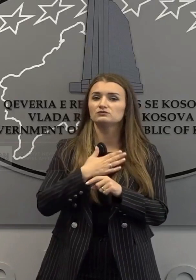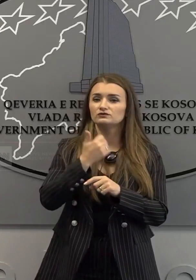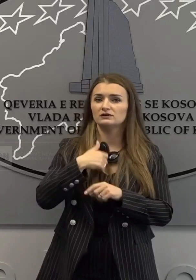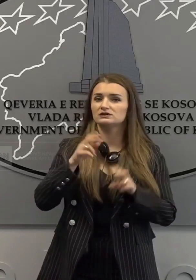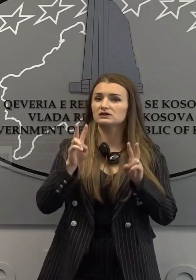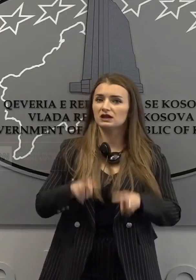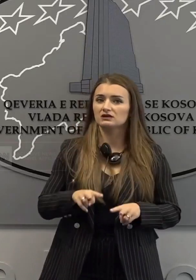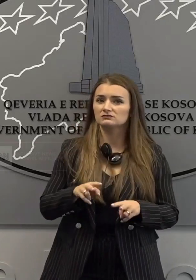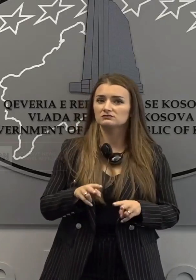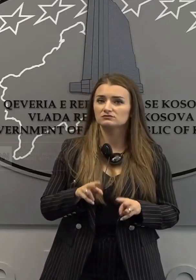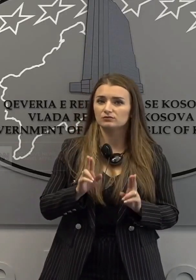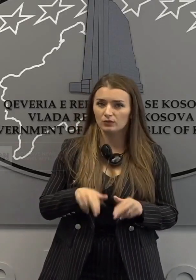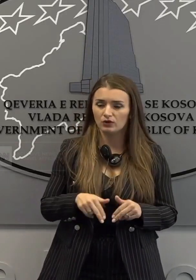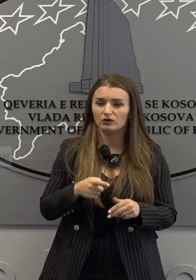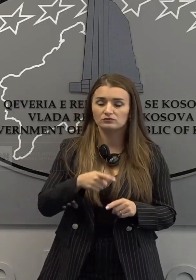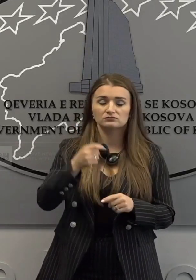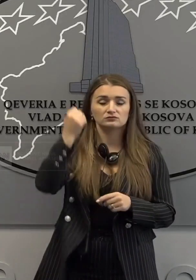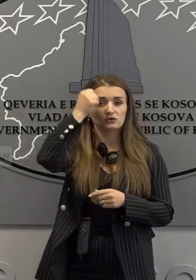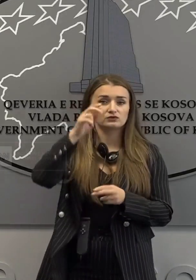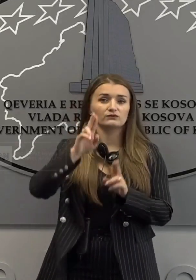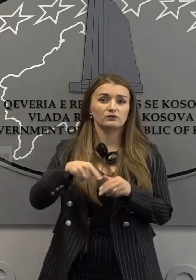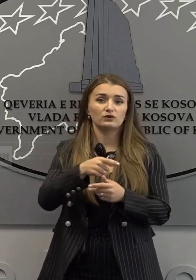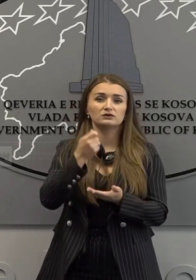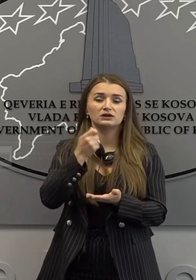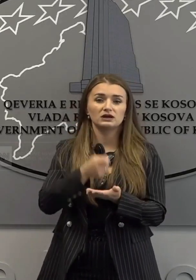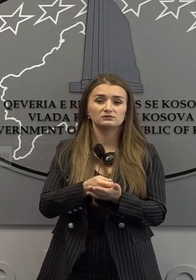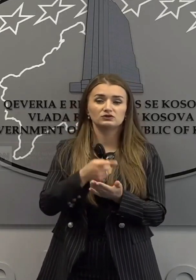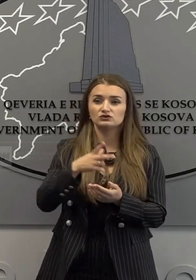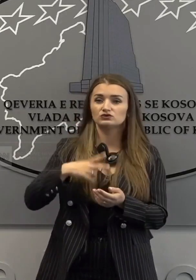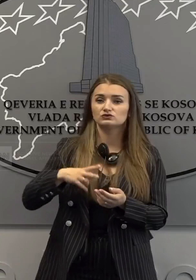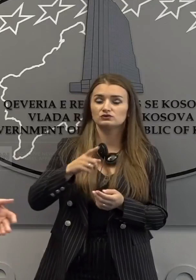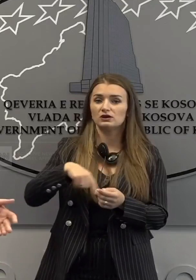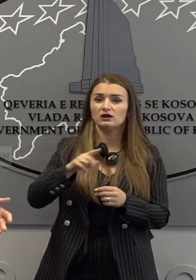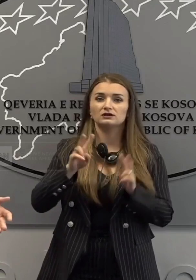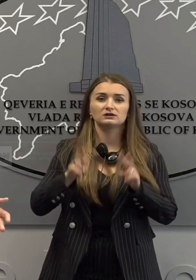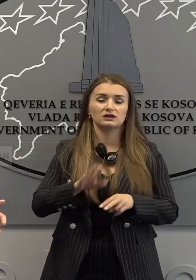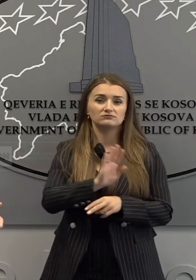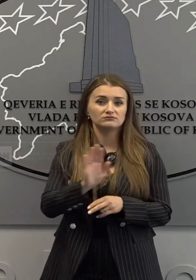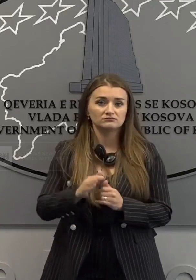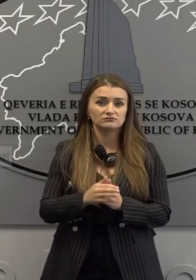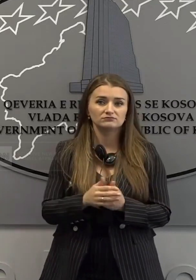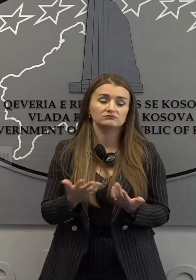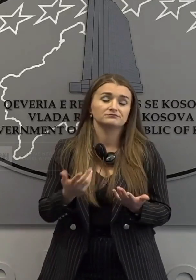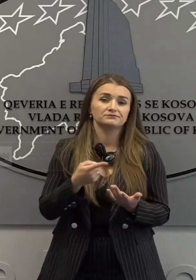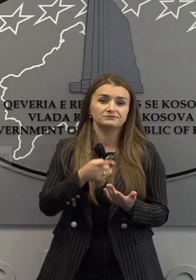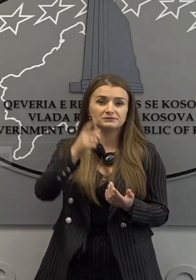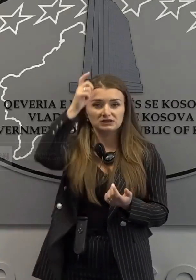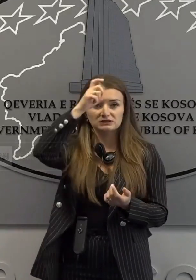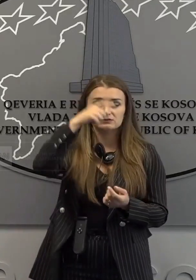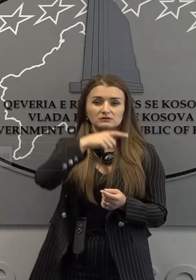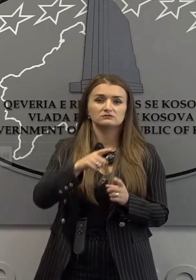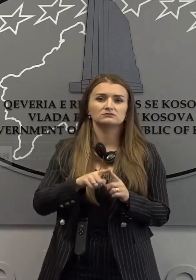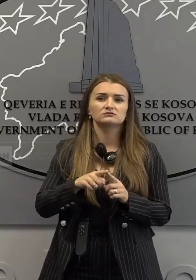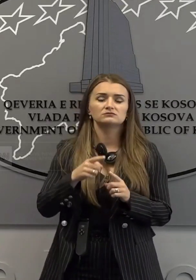që Kosova respekton liritë dhe të drejtët e qytetarëve, ndërkaq Serbia praktikisht është